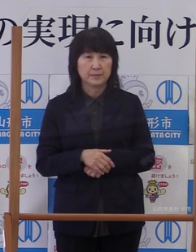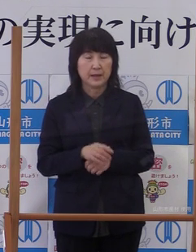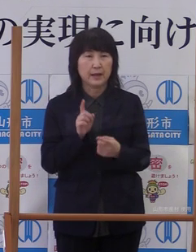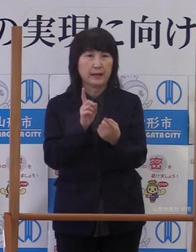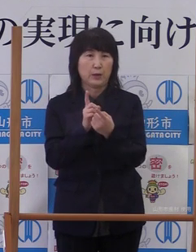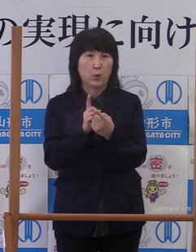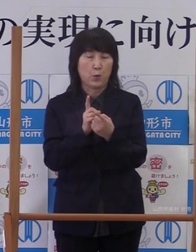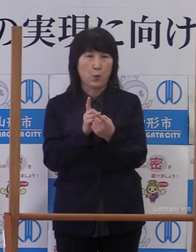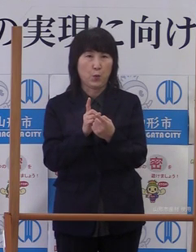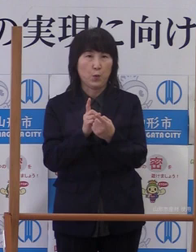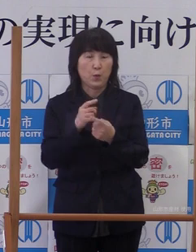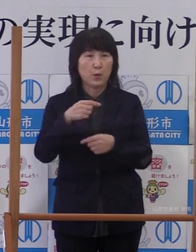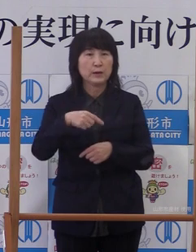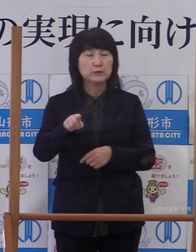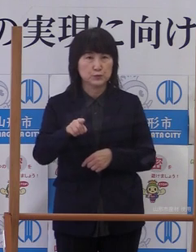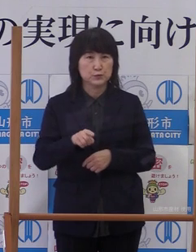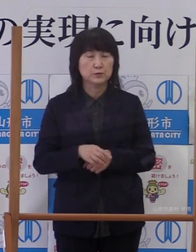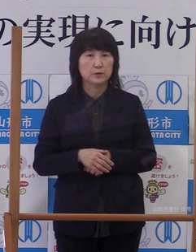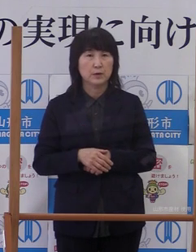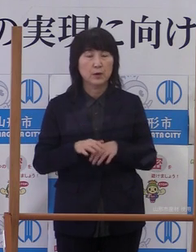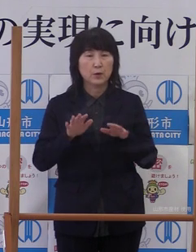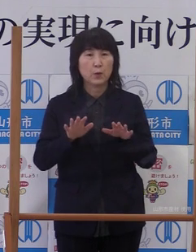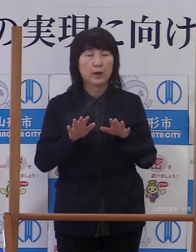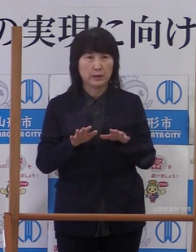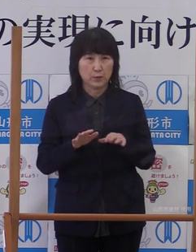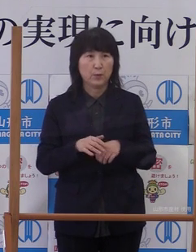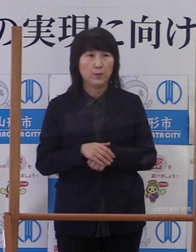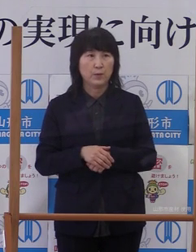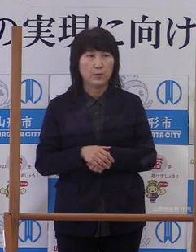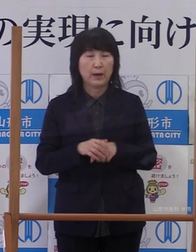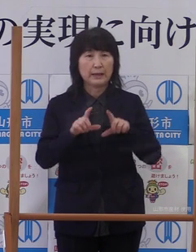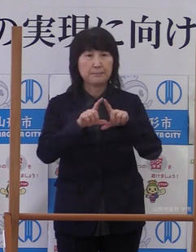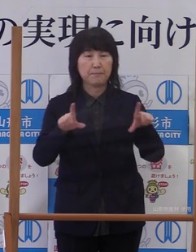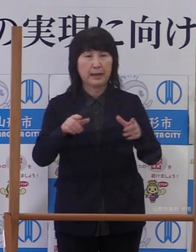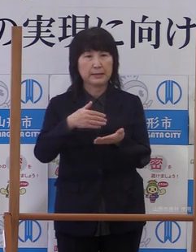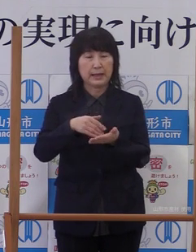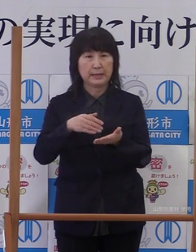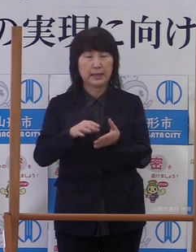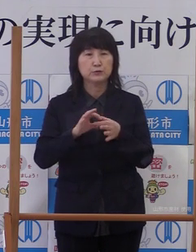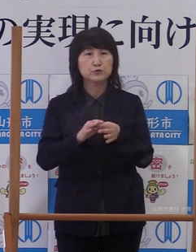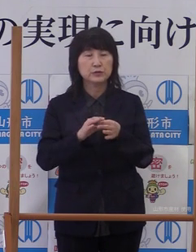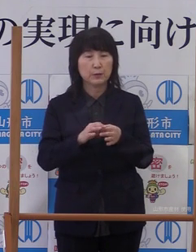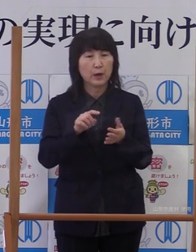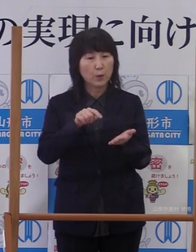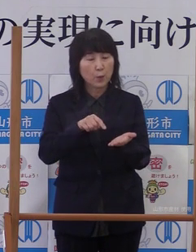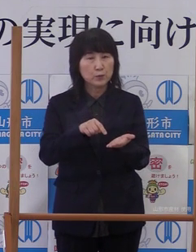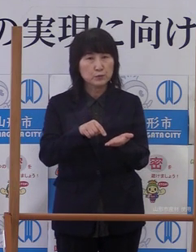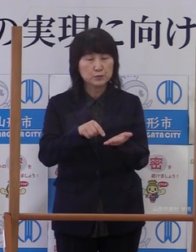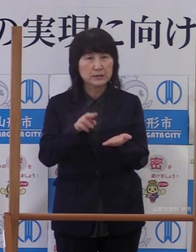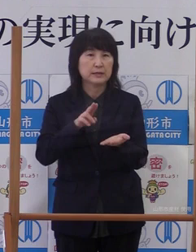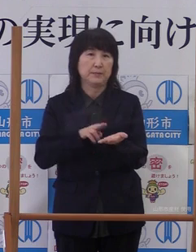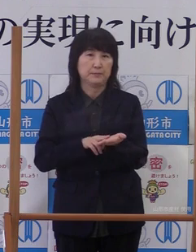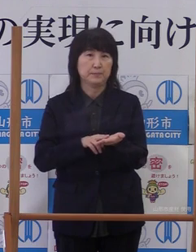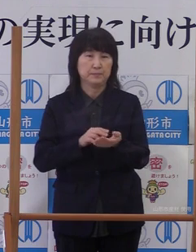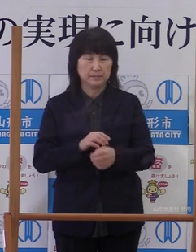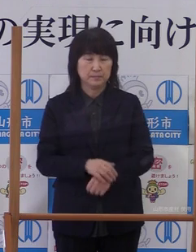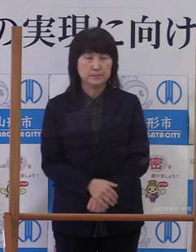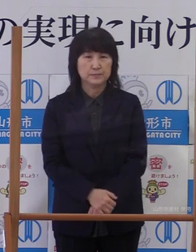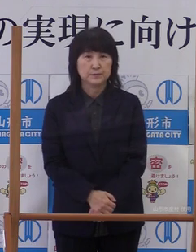対応していくということで、この度の一般会議についてはこのような形で組ませていただいたということになります